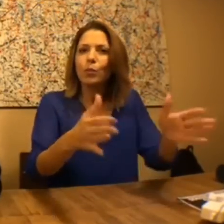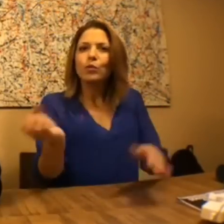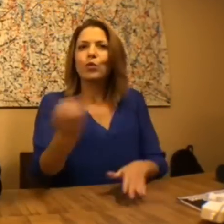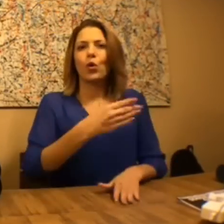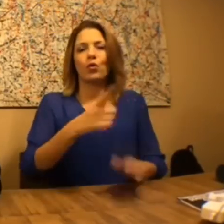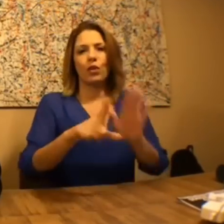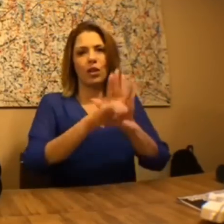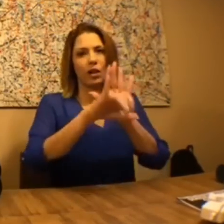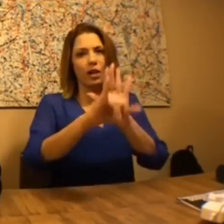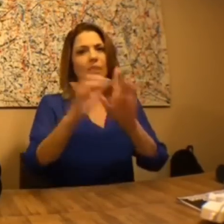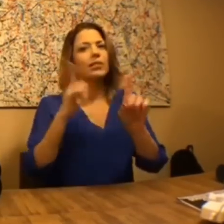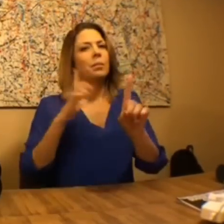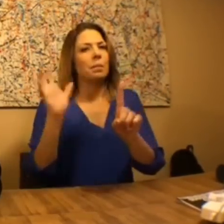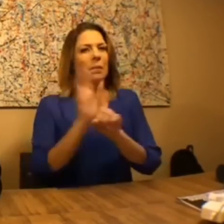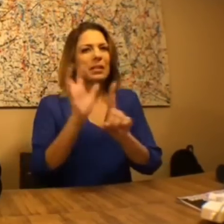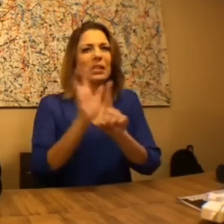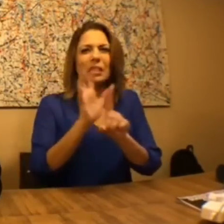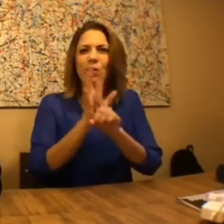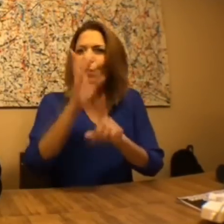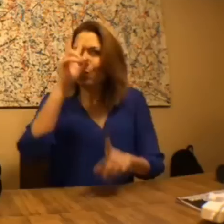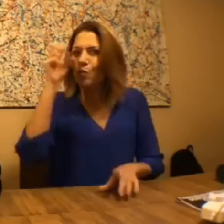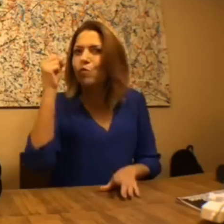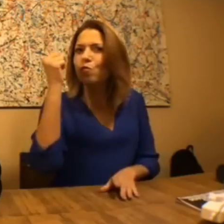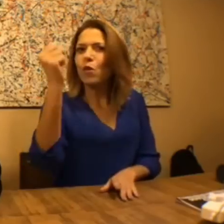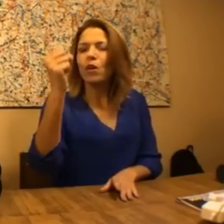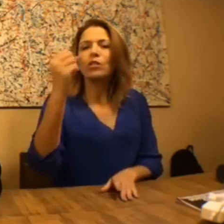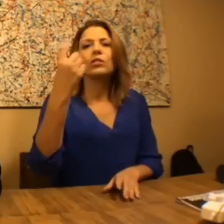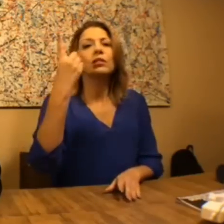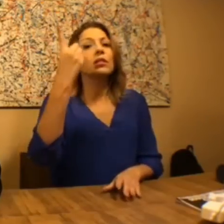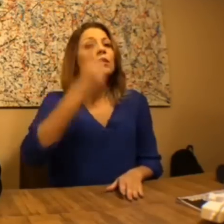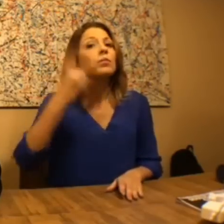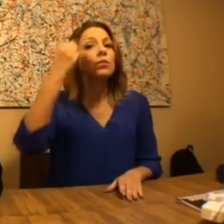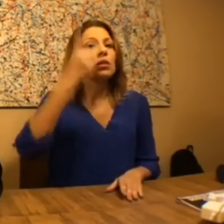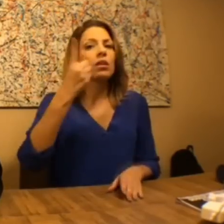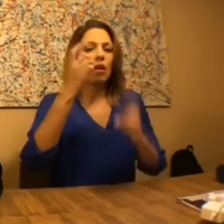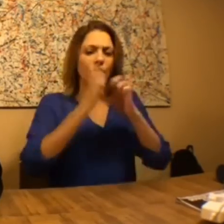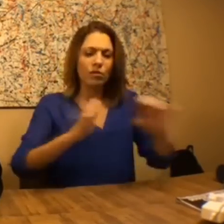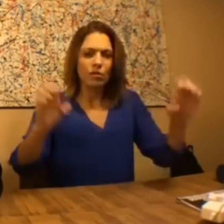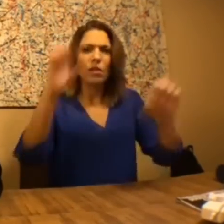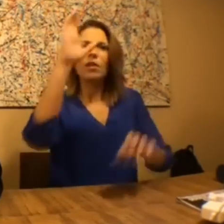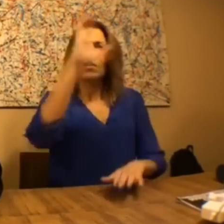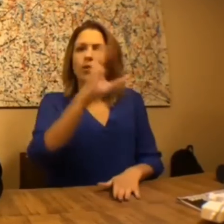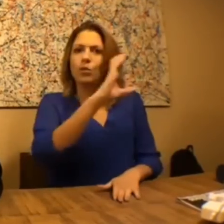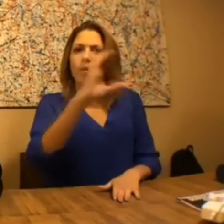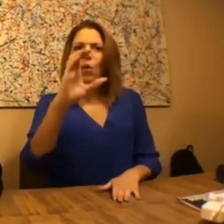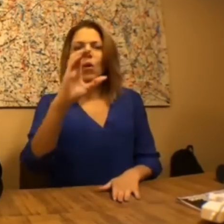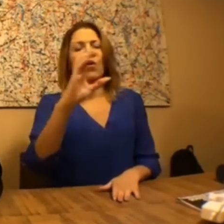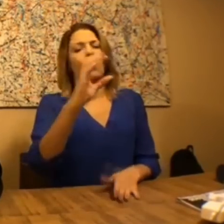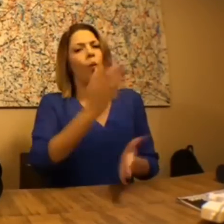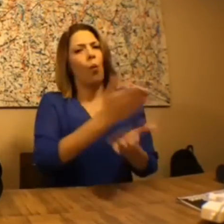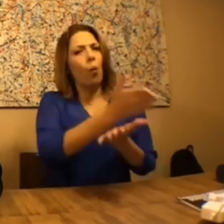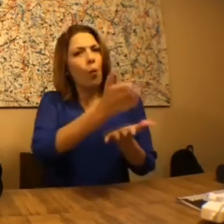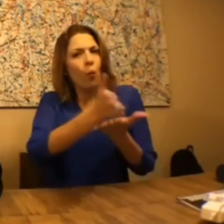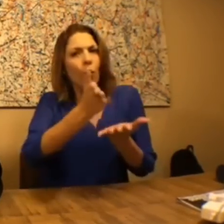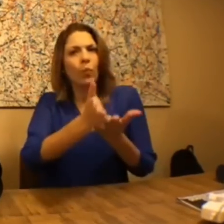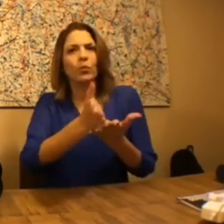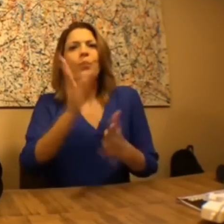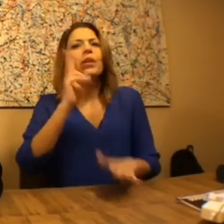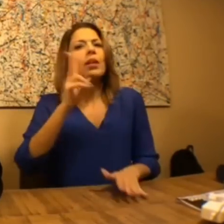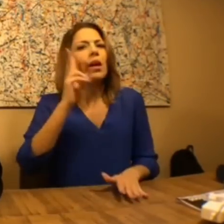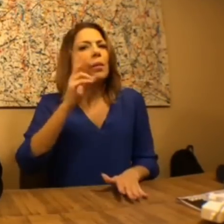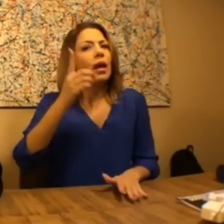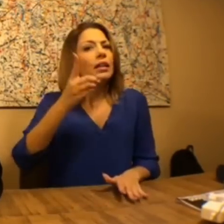houve uma pressão muito grande de deputados evangélicos, católicos, entre outros. E de modo que a Dilma Rousseff, você lembra das imagens, né,